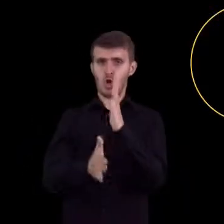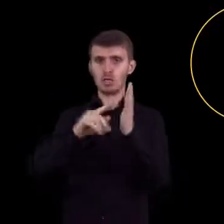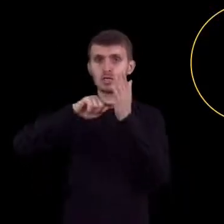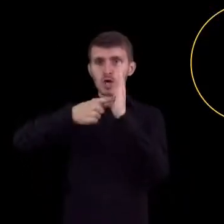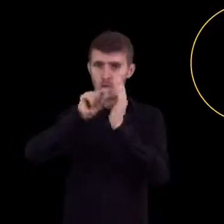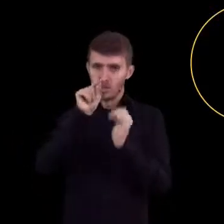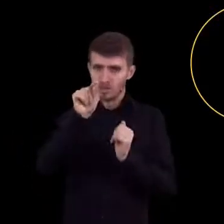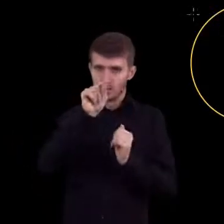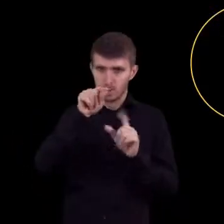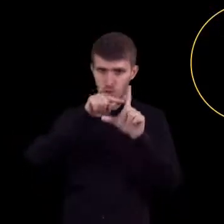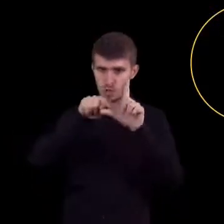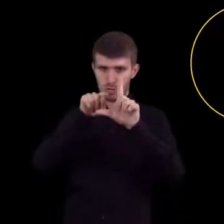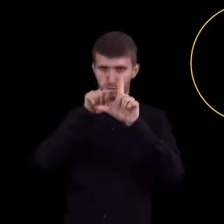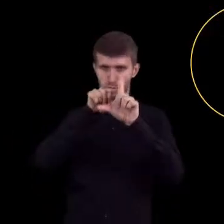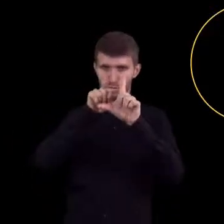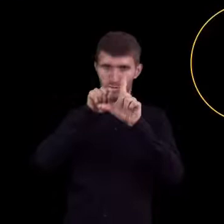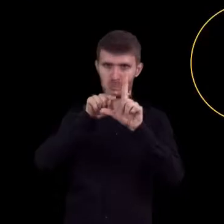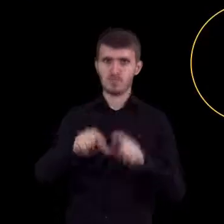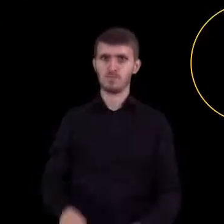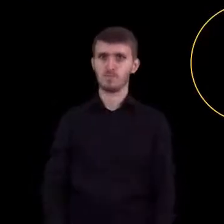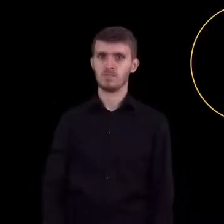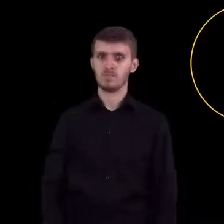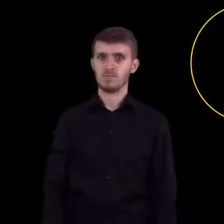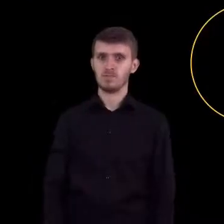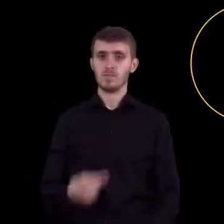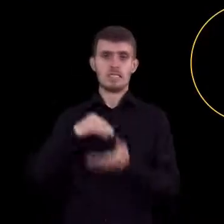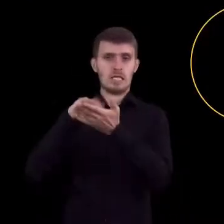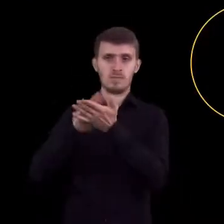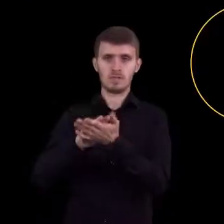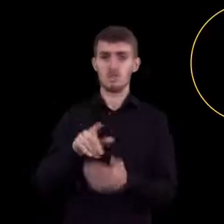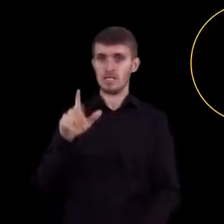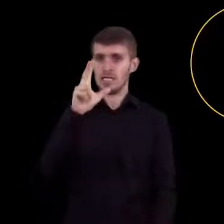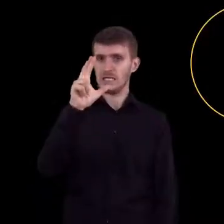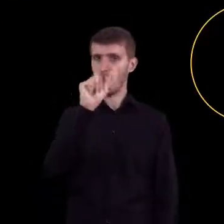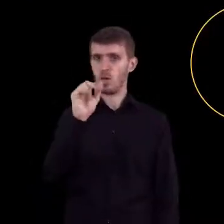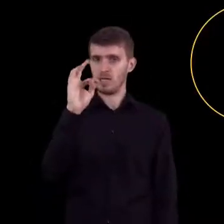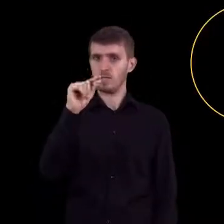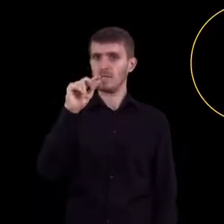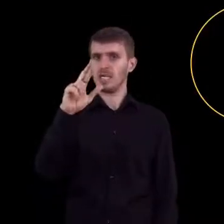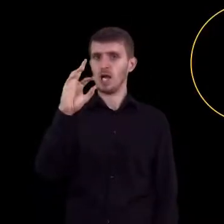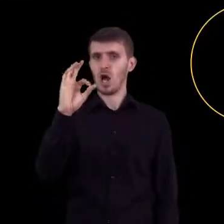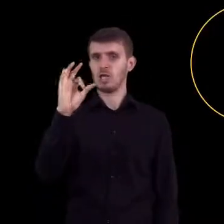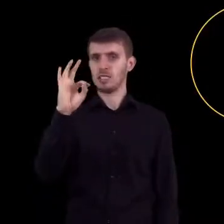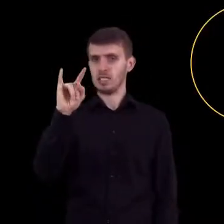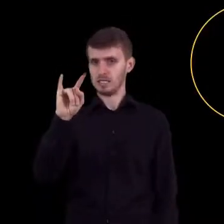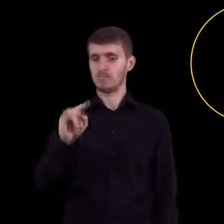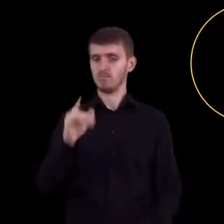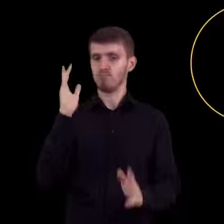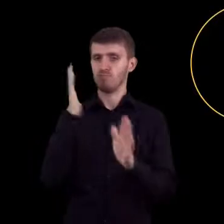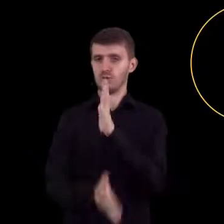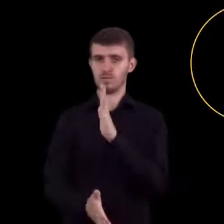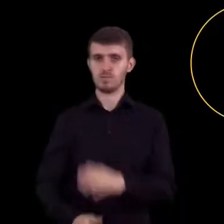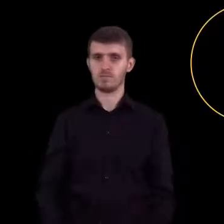Zwyczajowo oznaczamy kropeczką. Zapiszę, to jest kąt prosty. Kąt